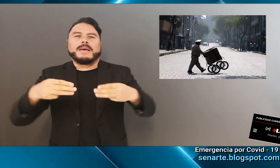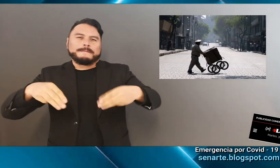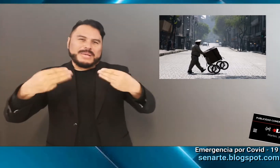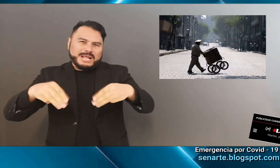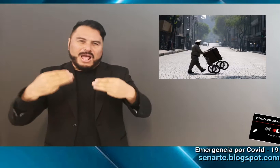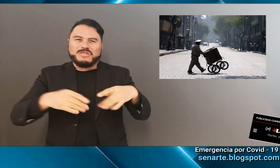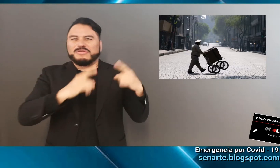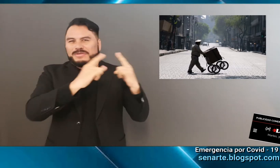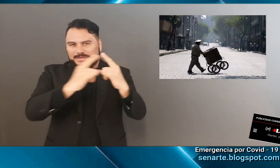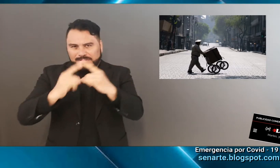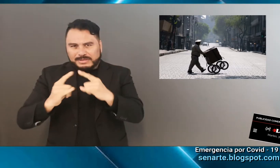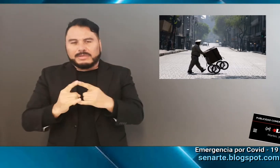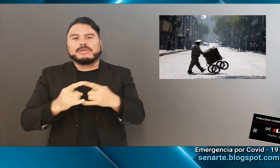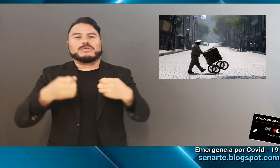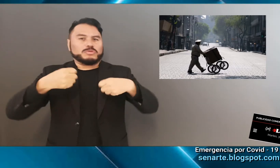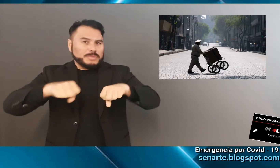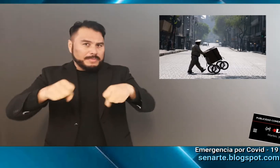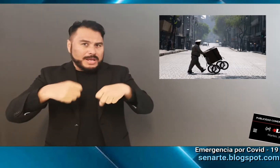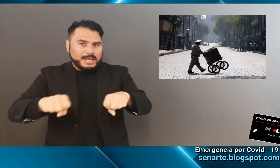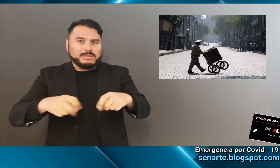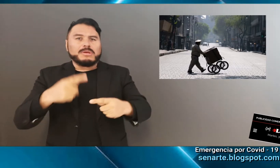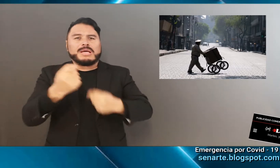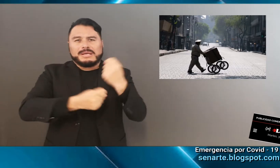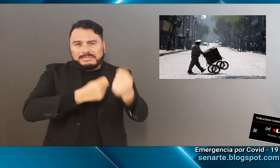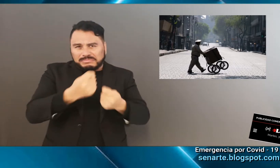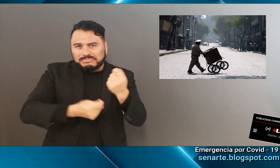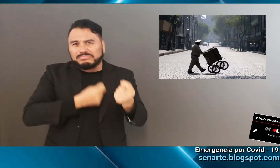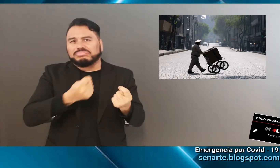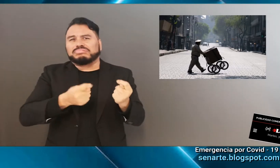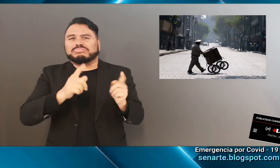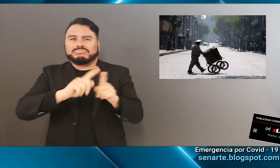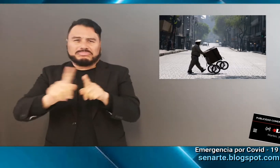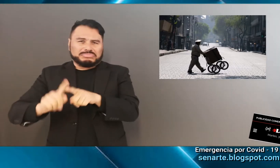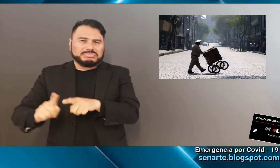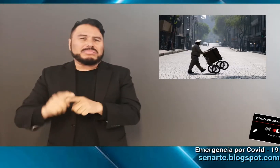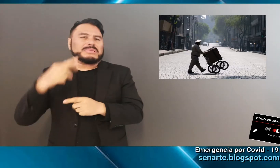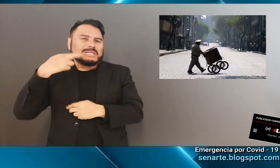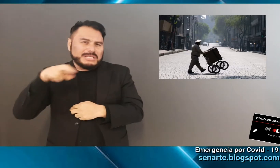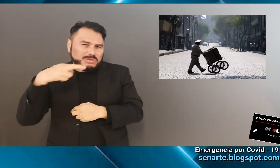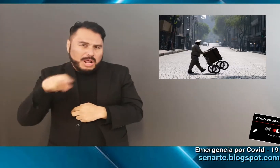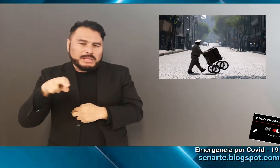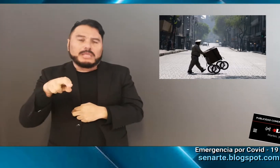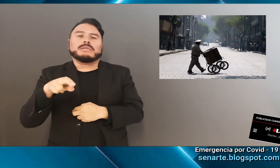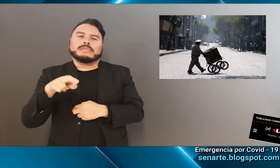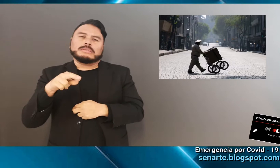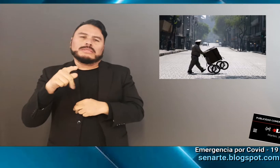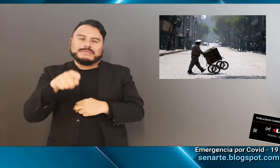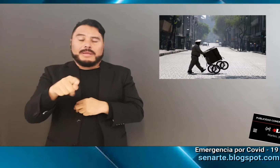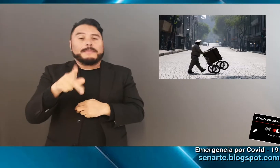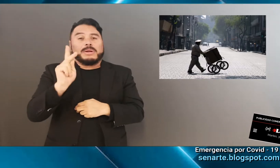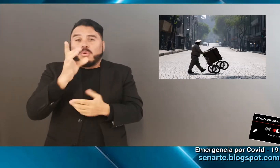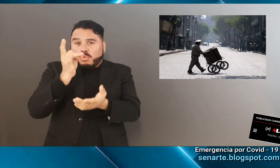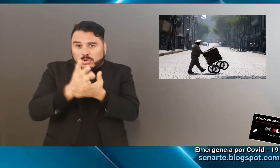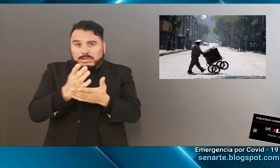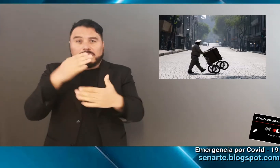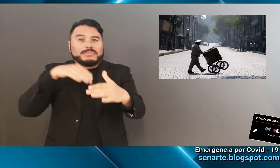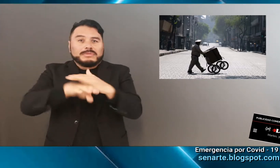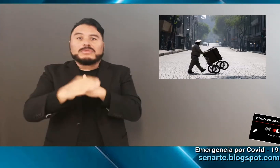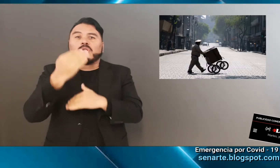agua, mercados públicos, supermercados, tiendas de autoservicio, abarrotes y restaurantes, solo